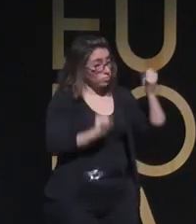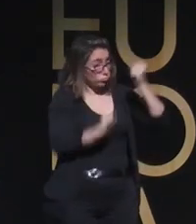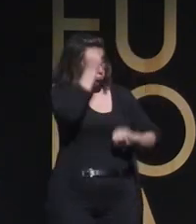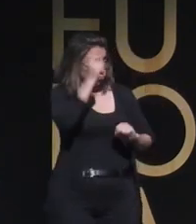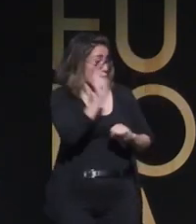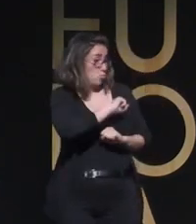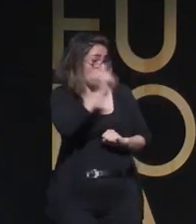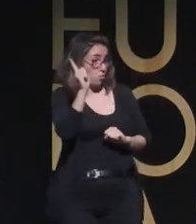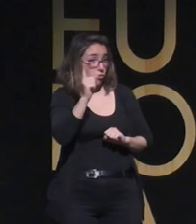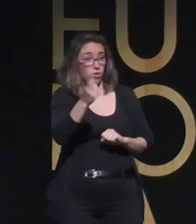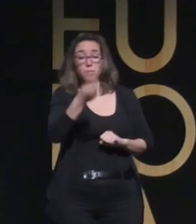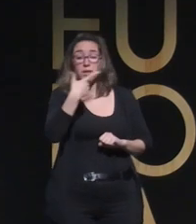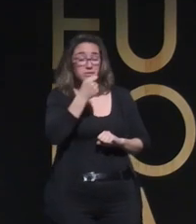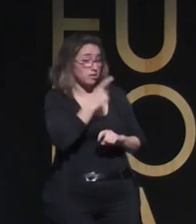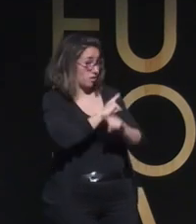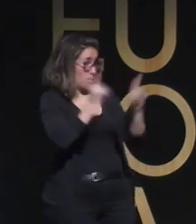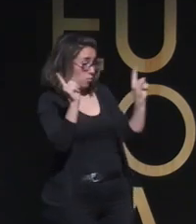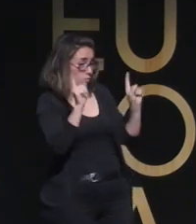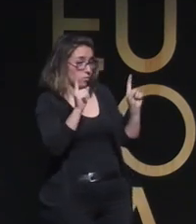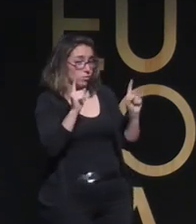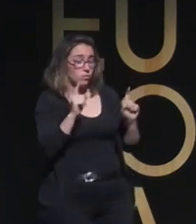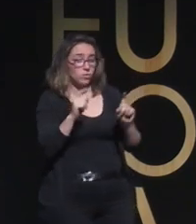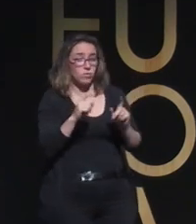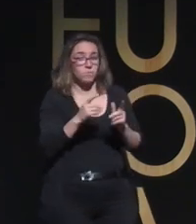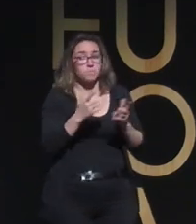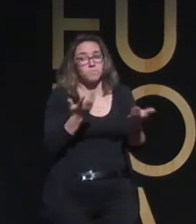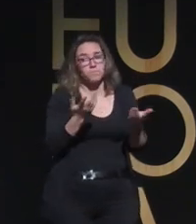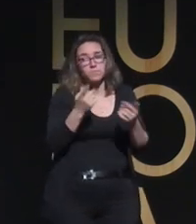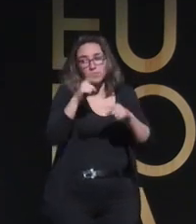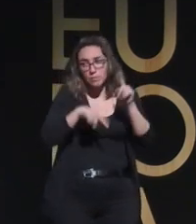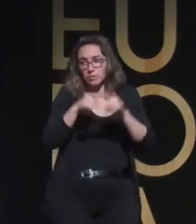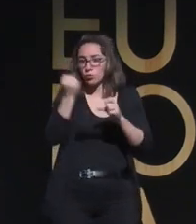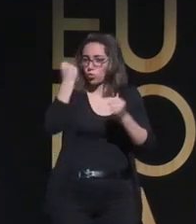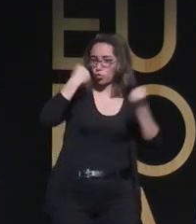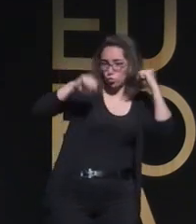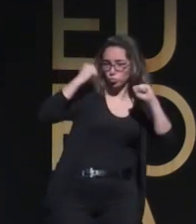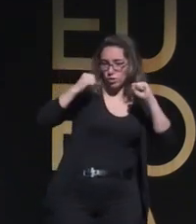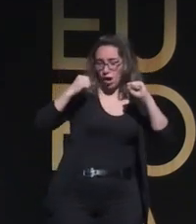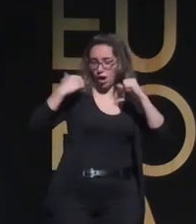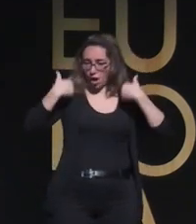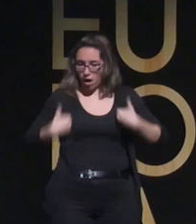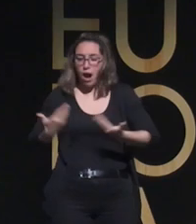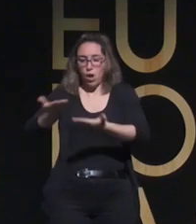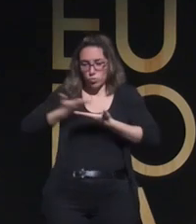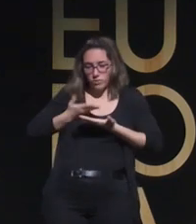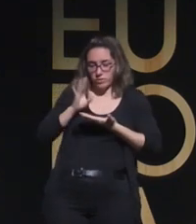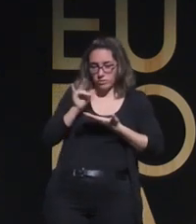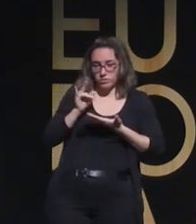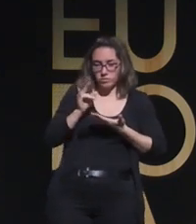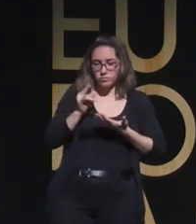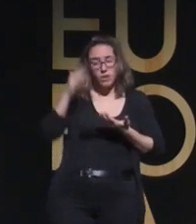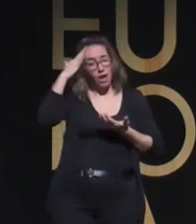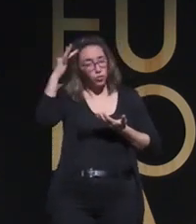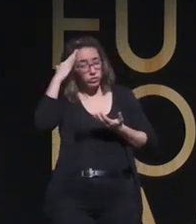fármaco. Aunque no sea o no le dé la madurez, pero le da la conducta, el comportamiento que le va a poder ayudar. Y ha habido algún adolescente que con